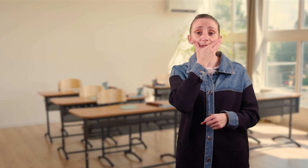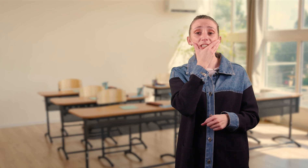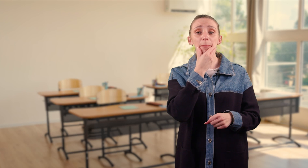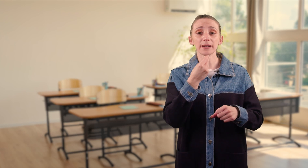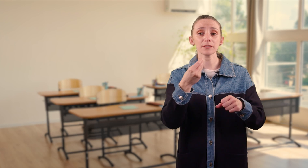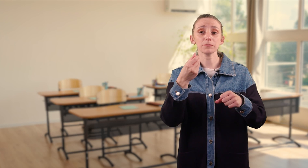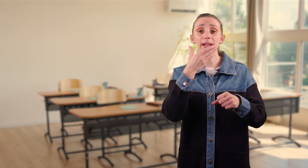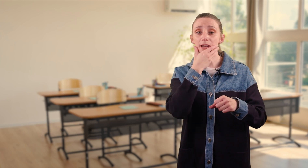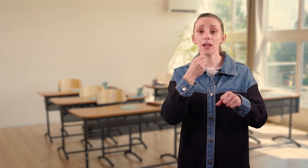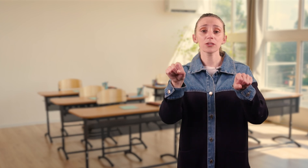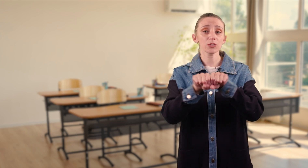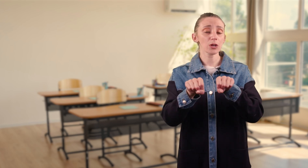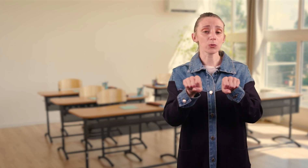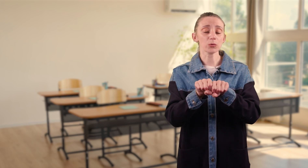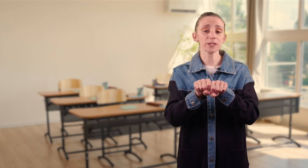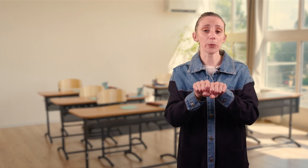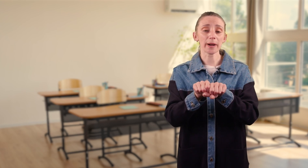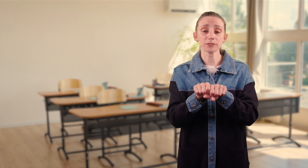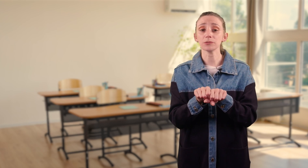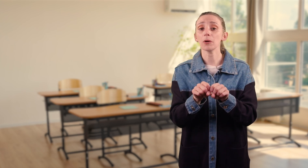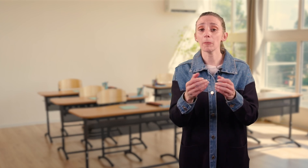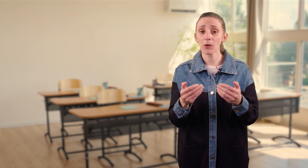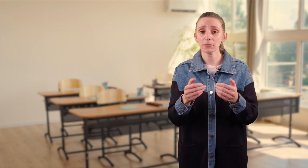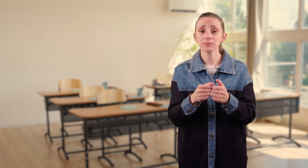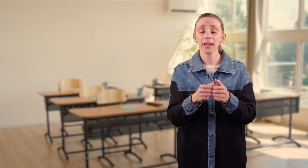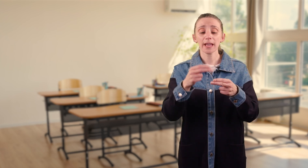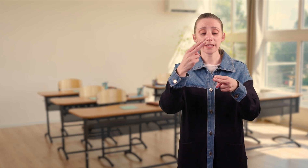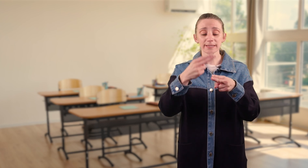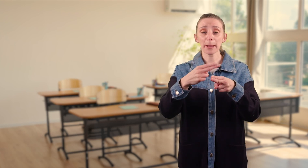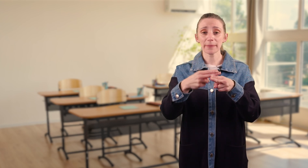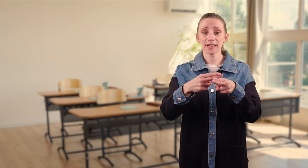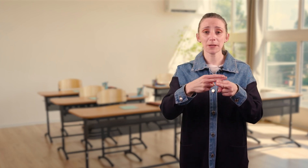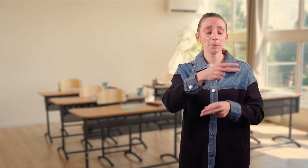déjà belle-sœur, donc on sait qu'on parle de moi, qui s'appelle